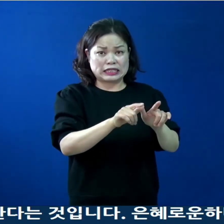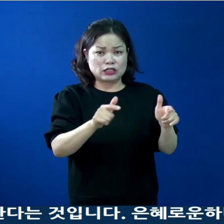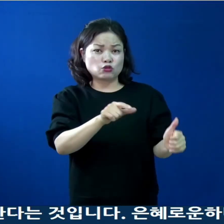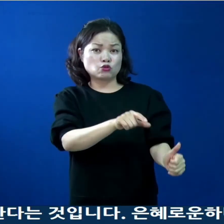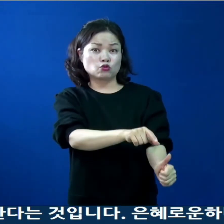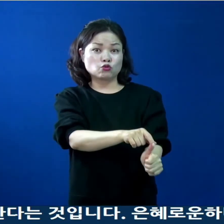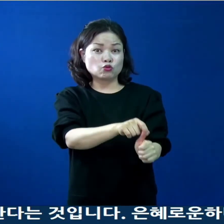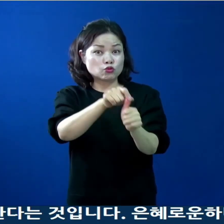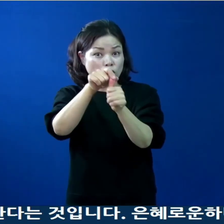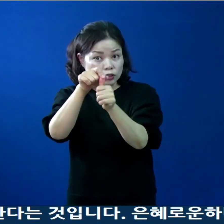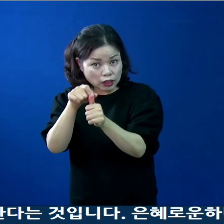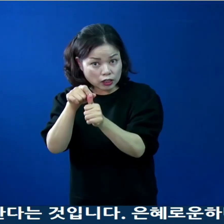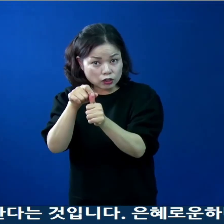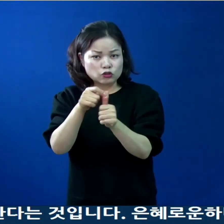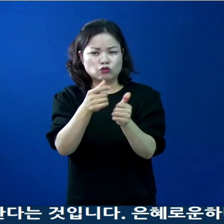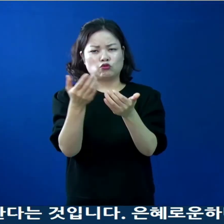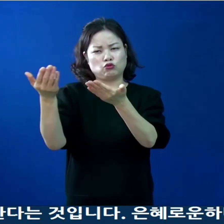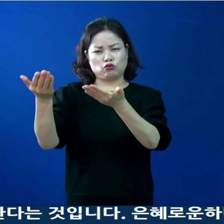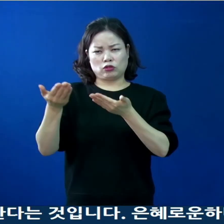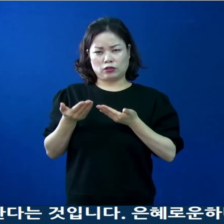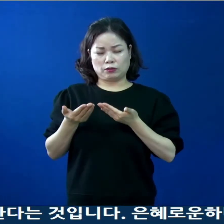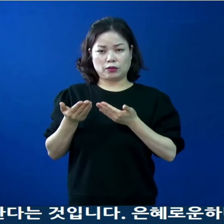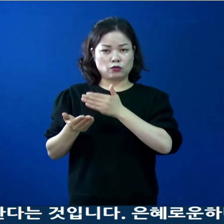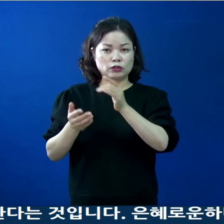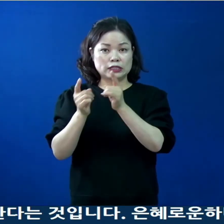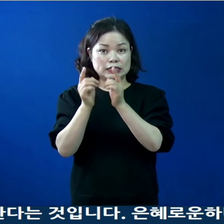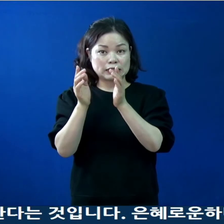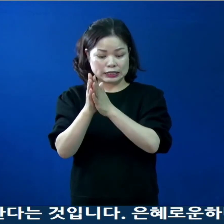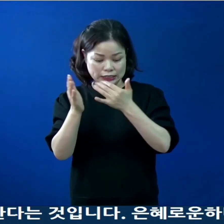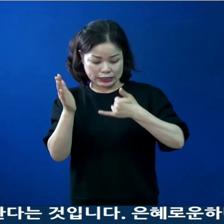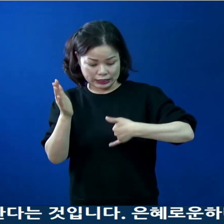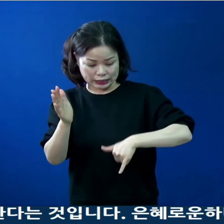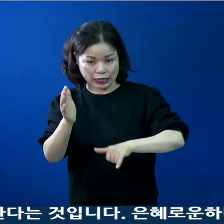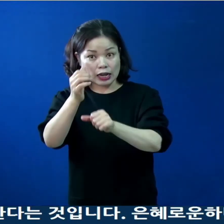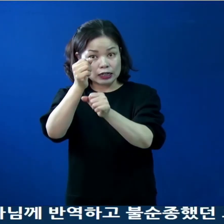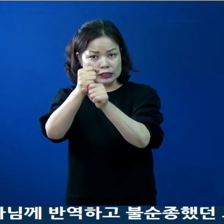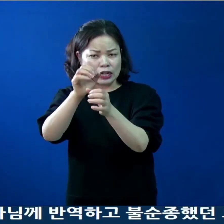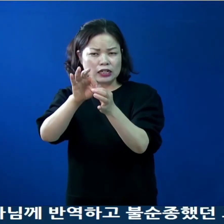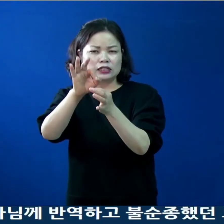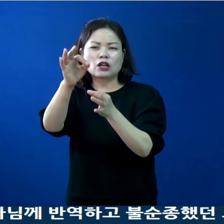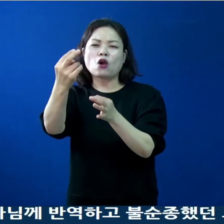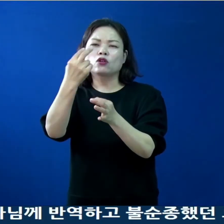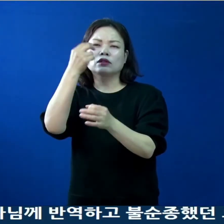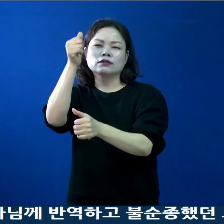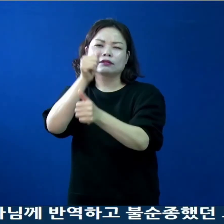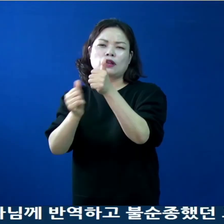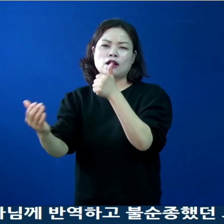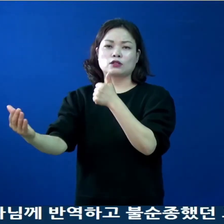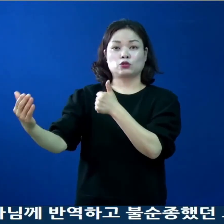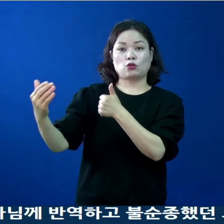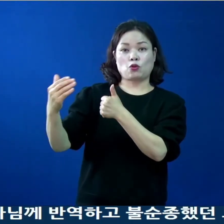구원해 주셨습니다. 우리를 친히 자녀 삼아 주시고 영생을 상속해 하시고